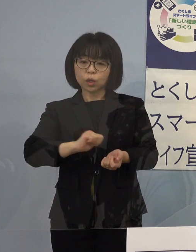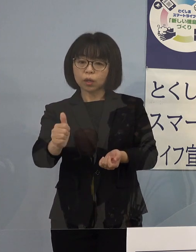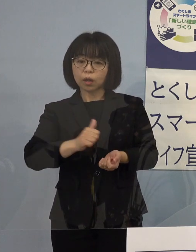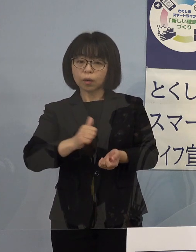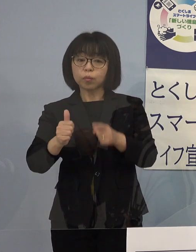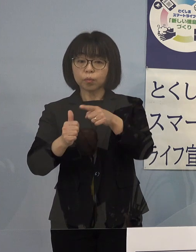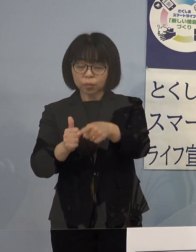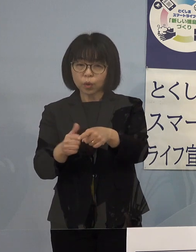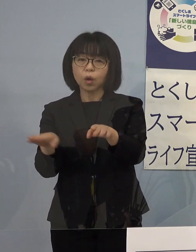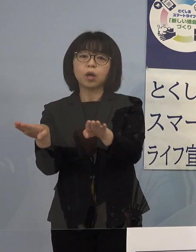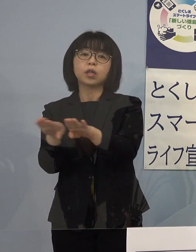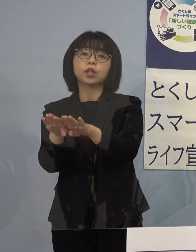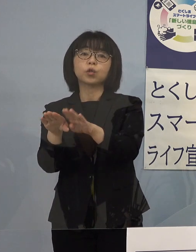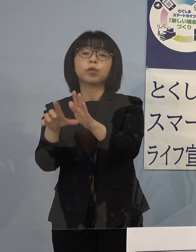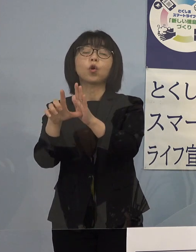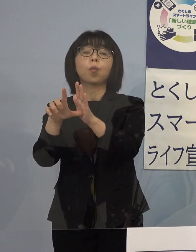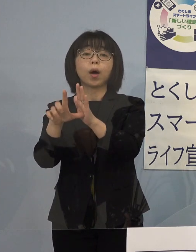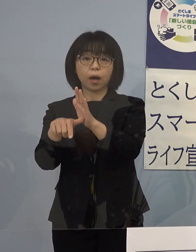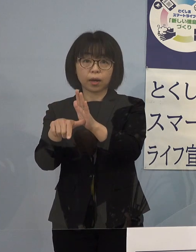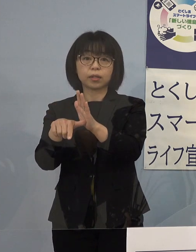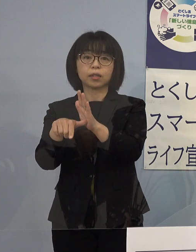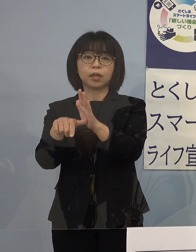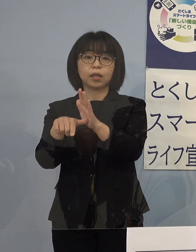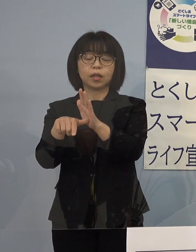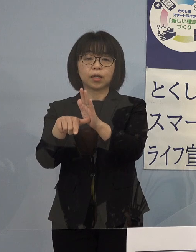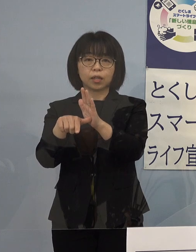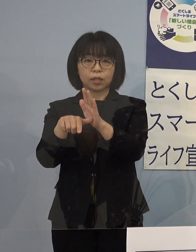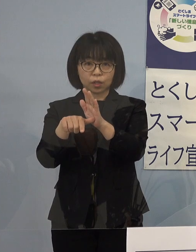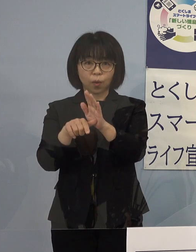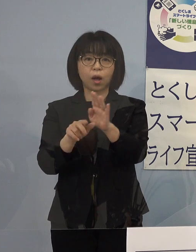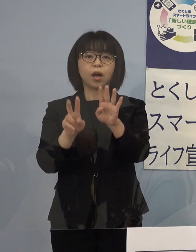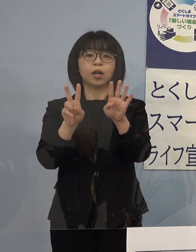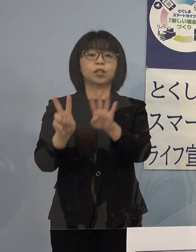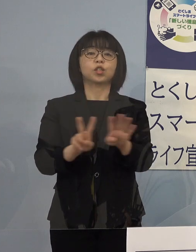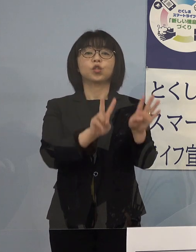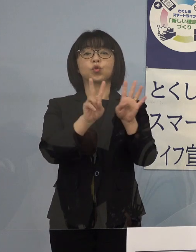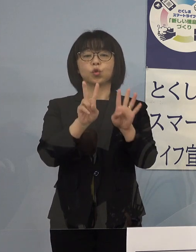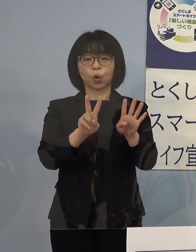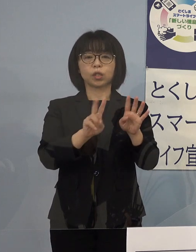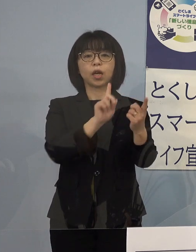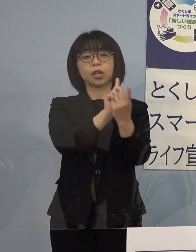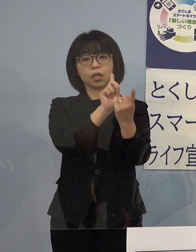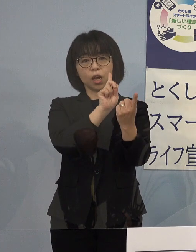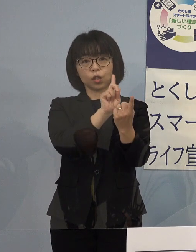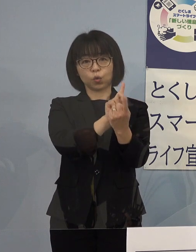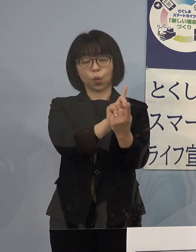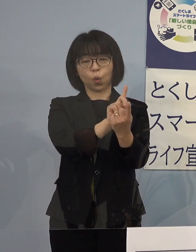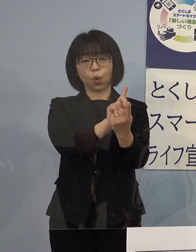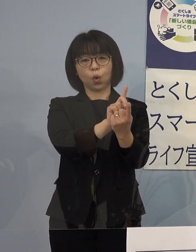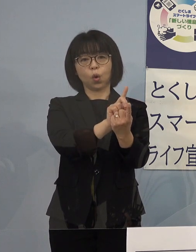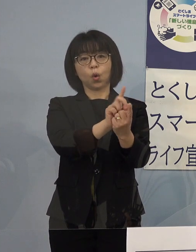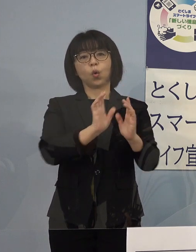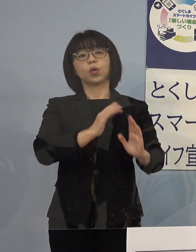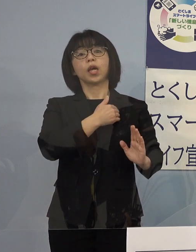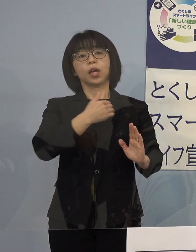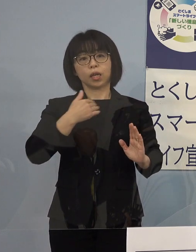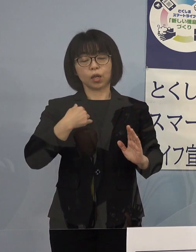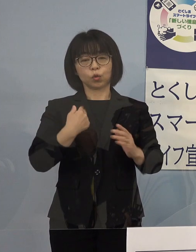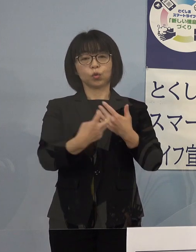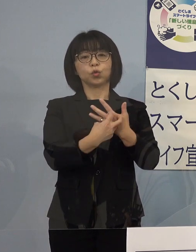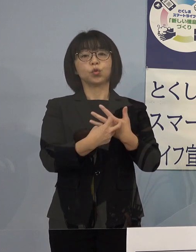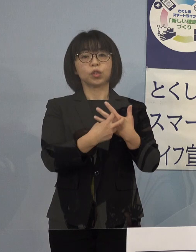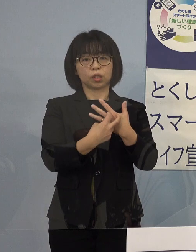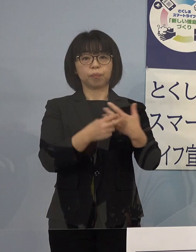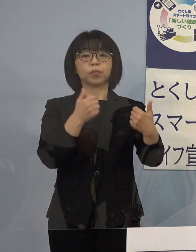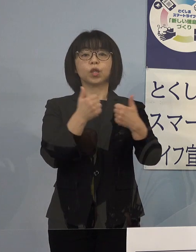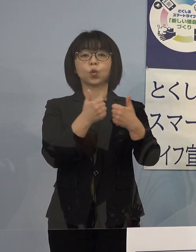であるといった場合には、24時間対応可能な受診相談セン